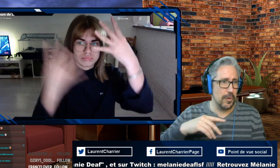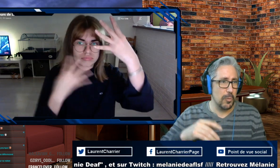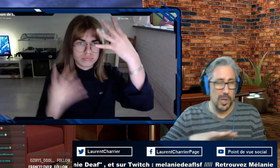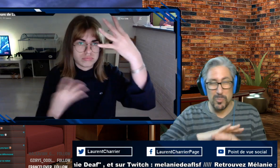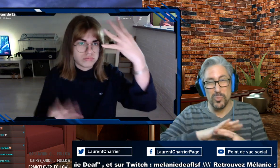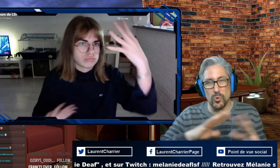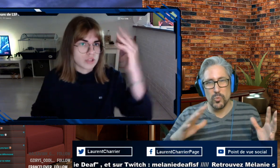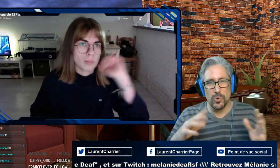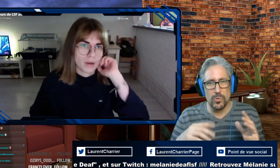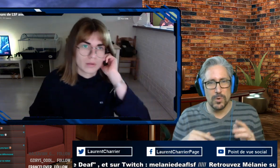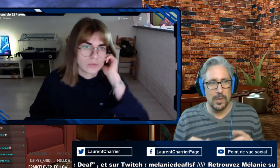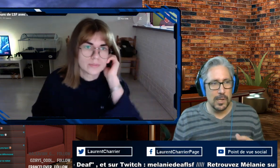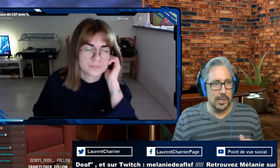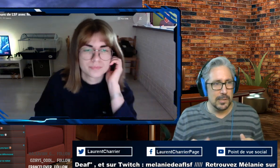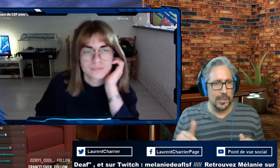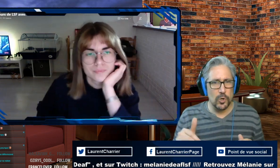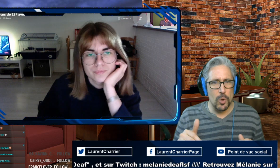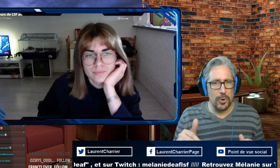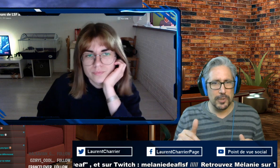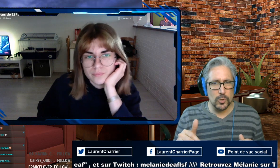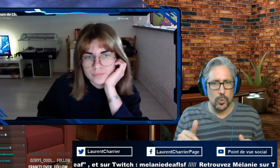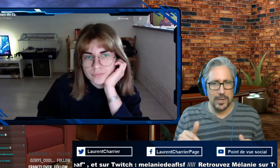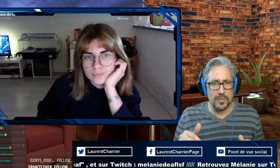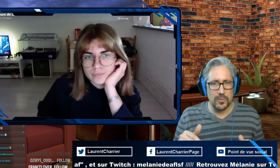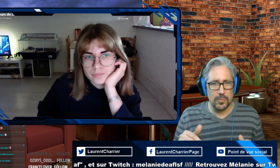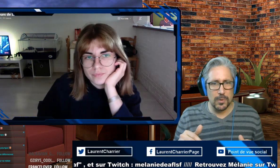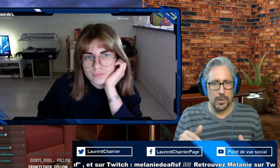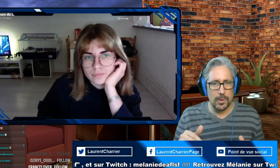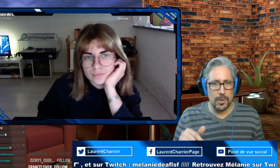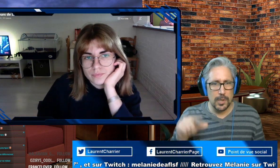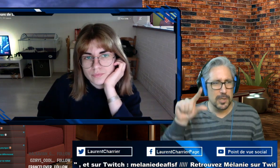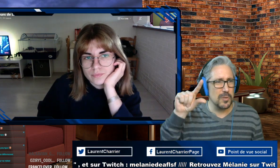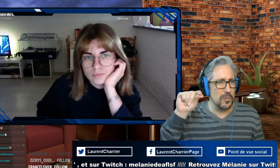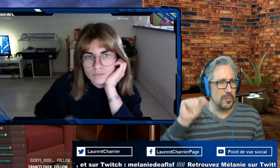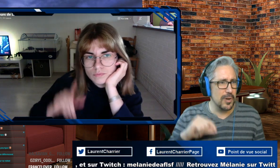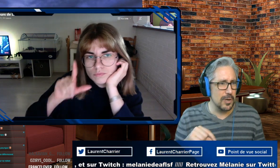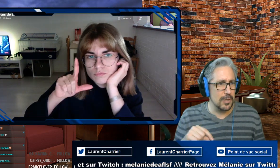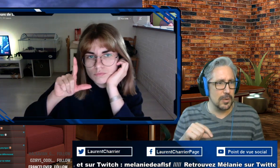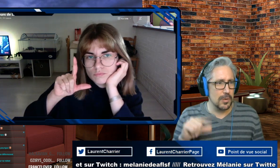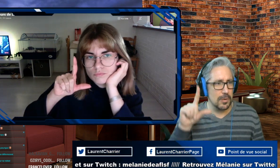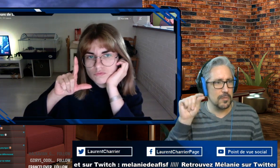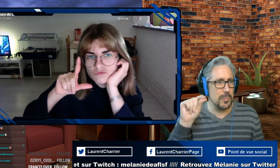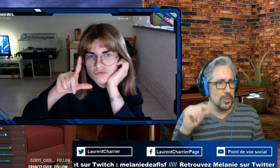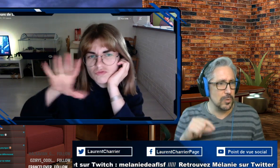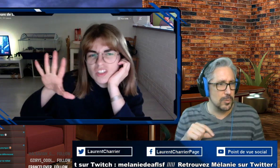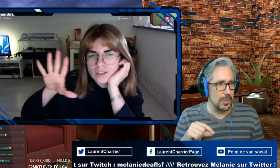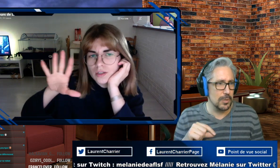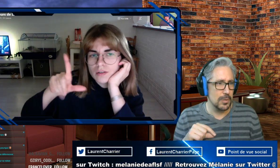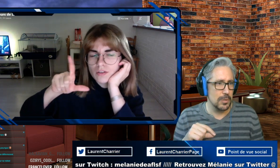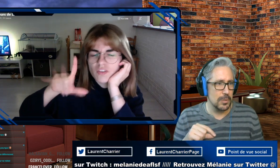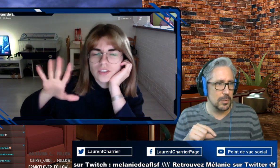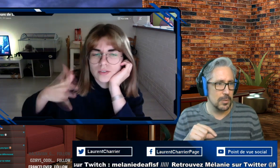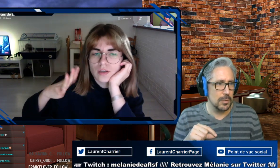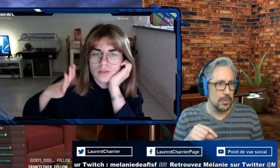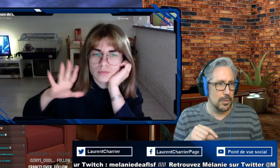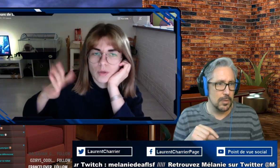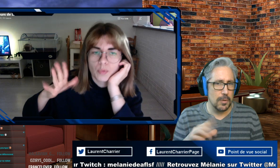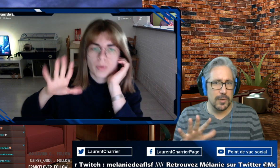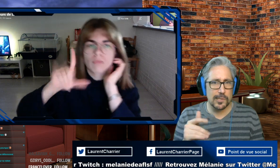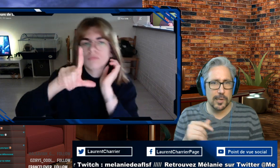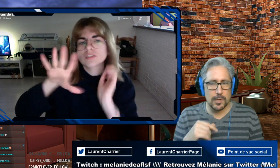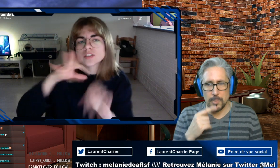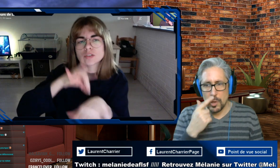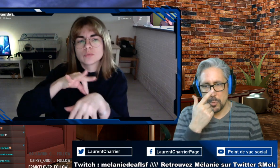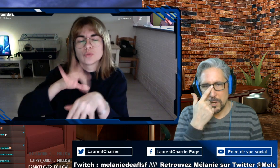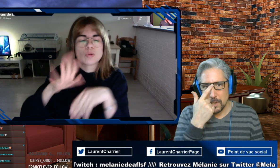Enfin, vraiment, il y a beaucoup, beaucoup. C'est deux reportages, je crois, qui font 20 minutes, ouais. Un à